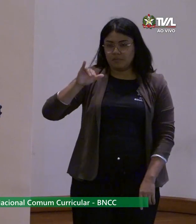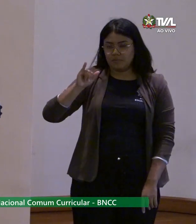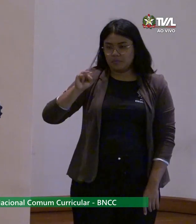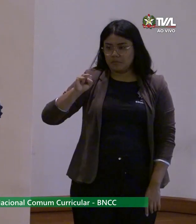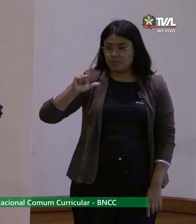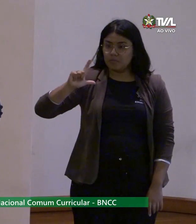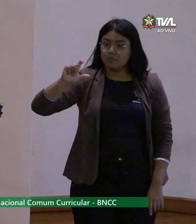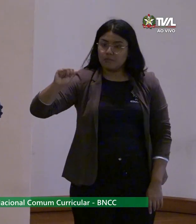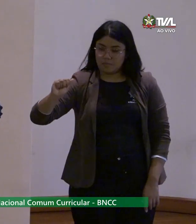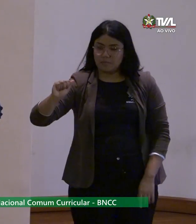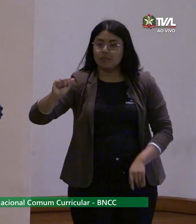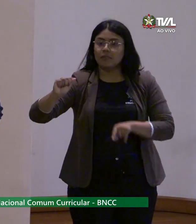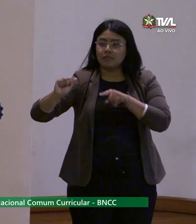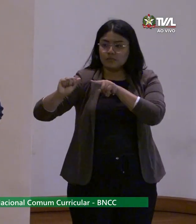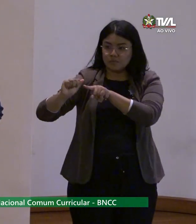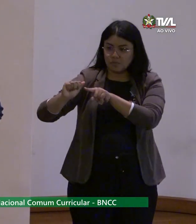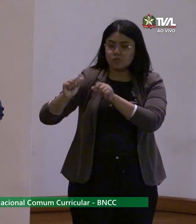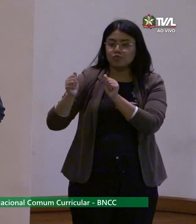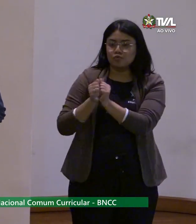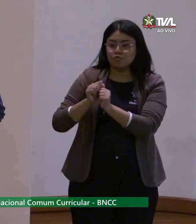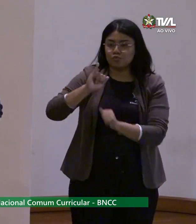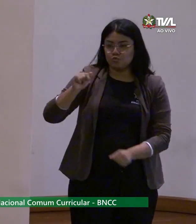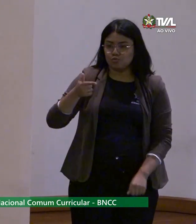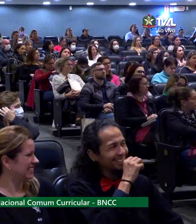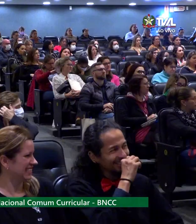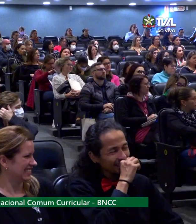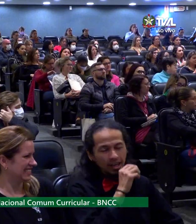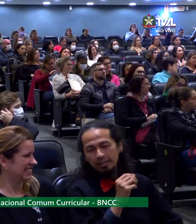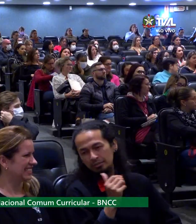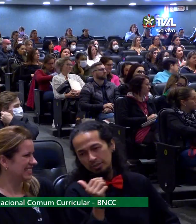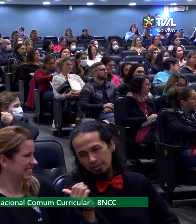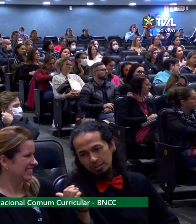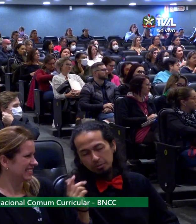Rodrigo cantos e João Pedro Gomes